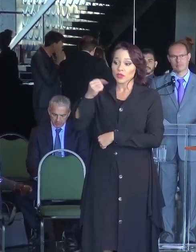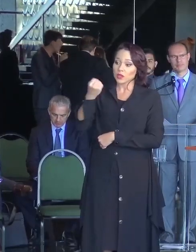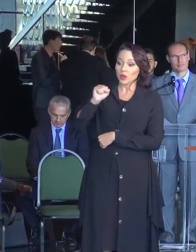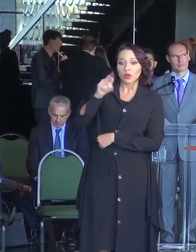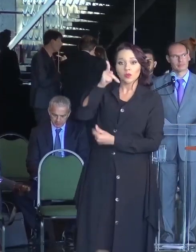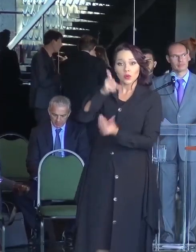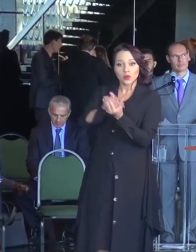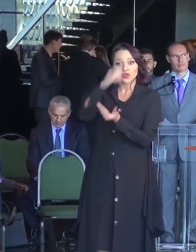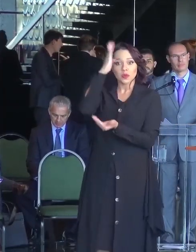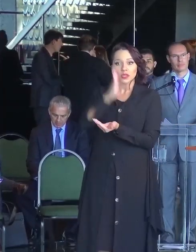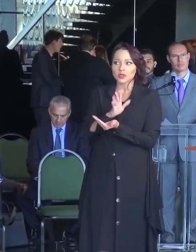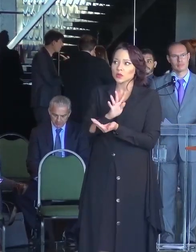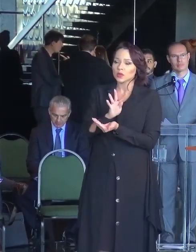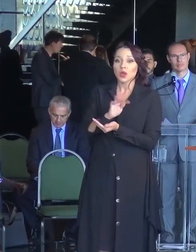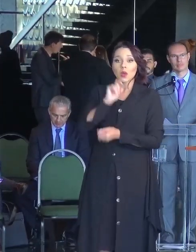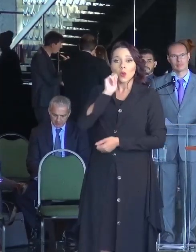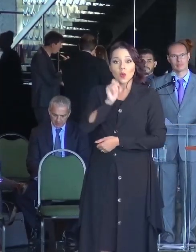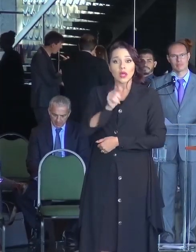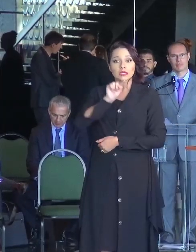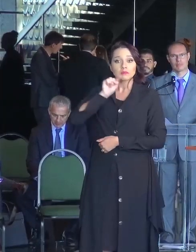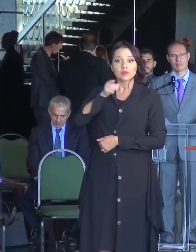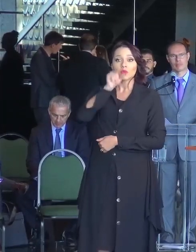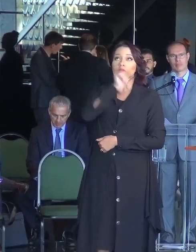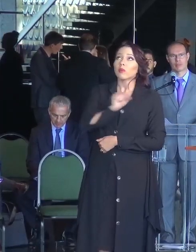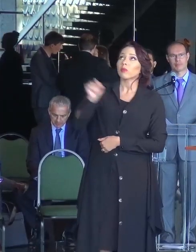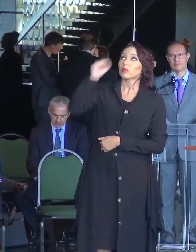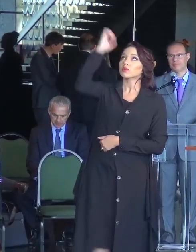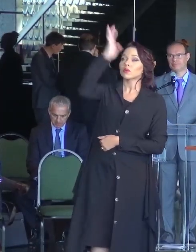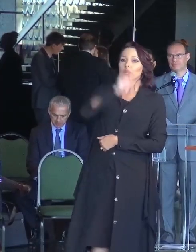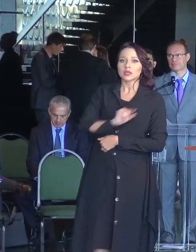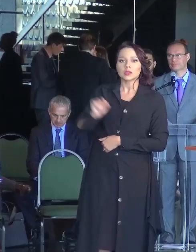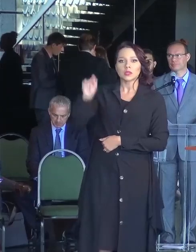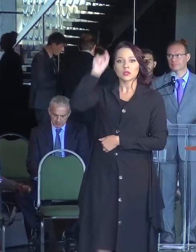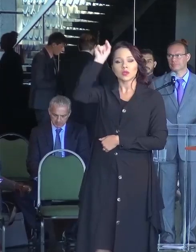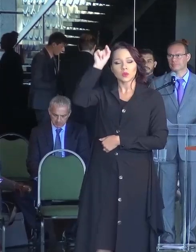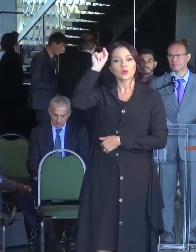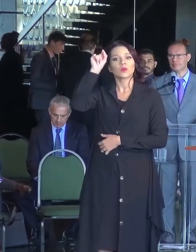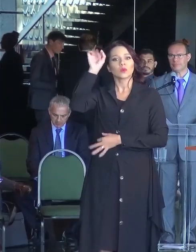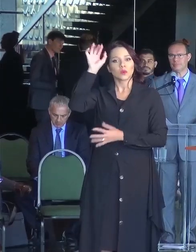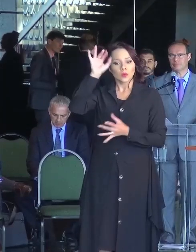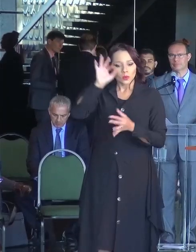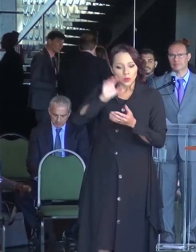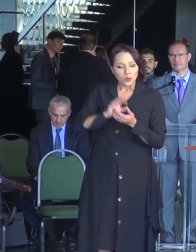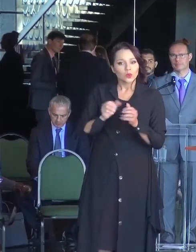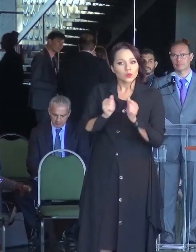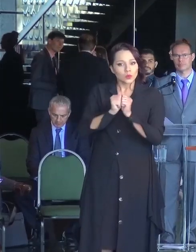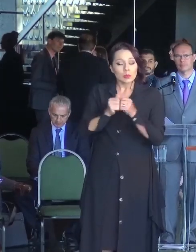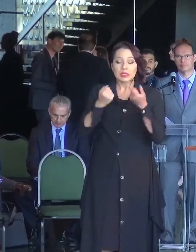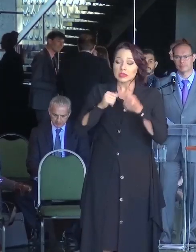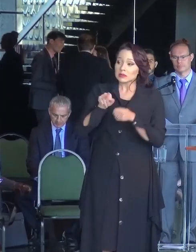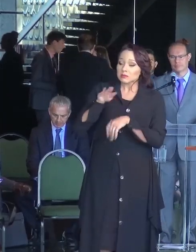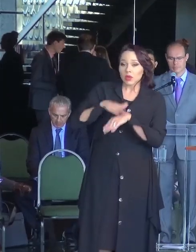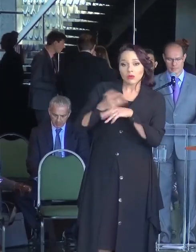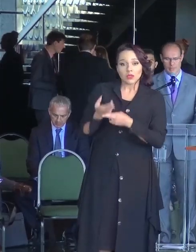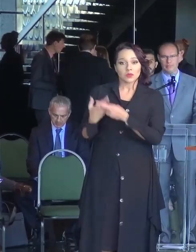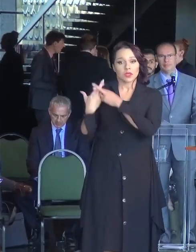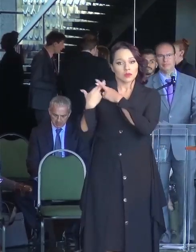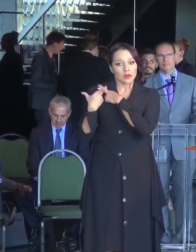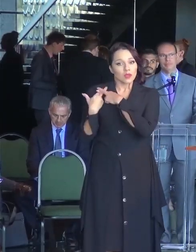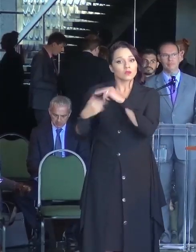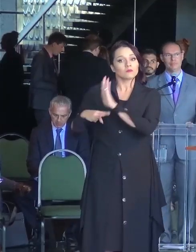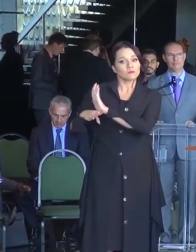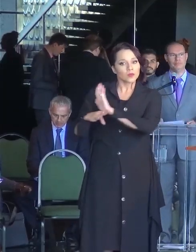do país. São quase 1.000 unidades no país inteiro. E traz, portanto, a responsabilidade de